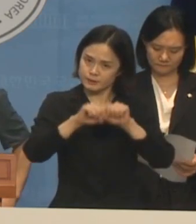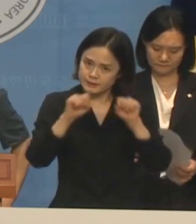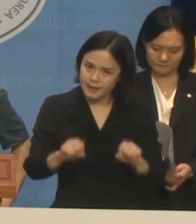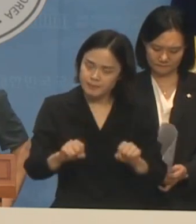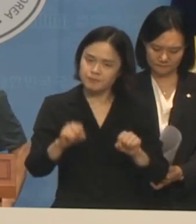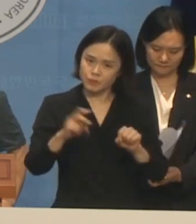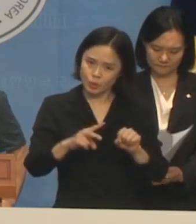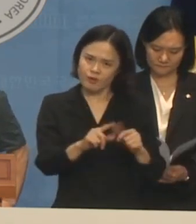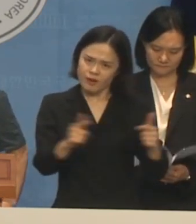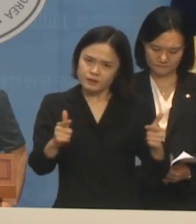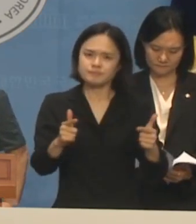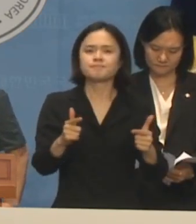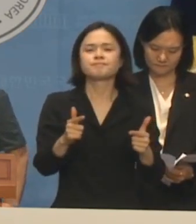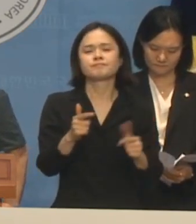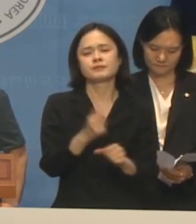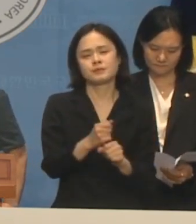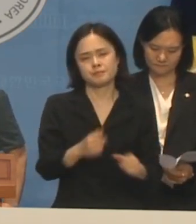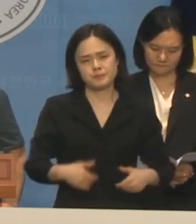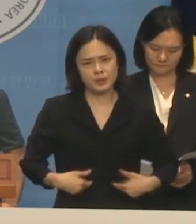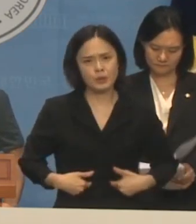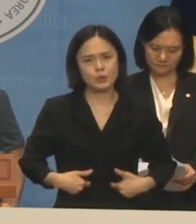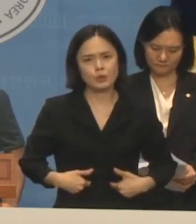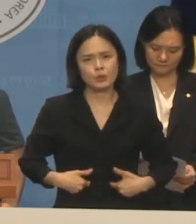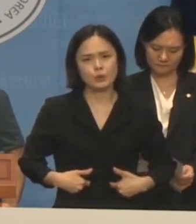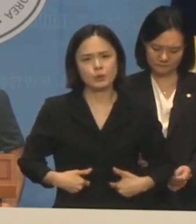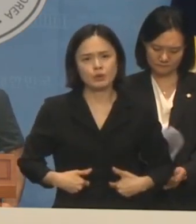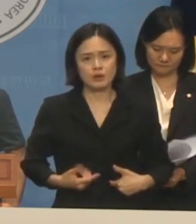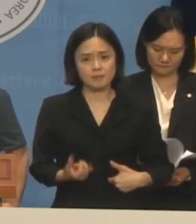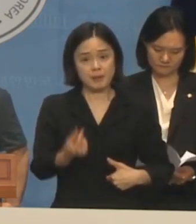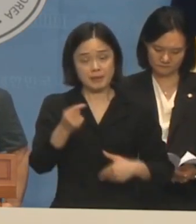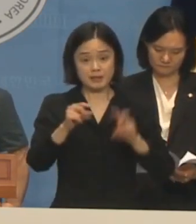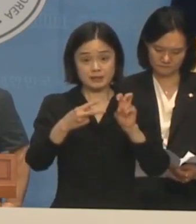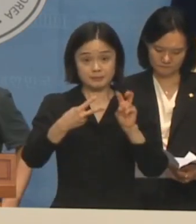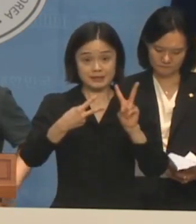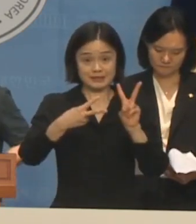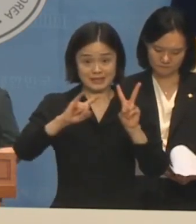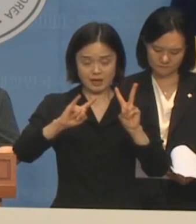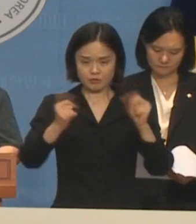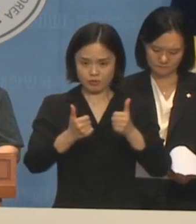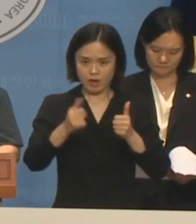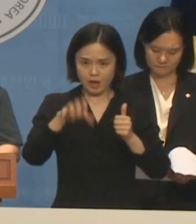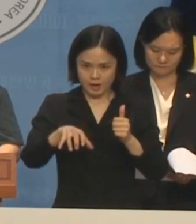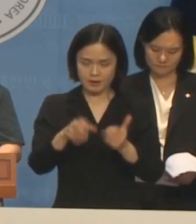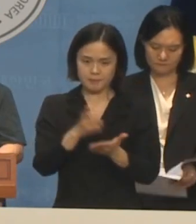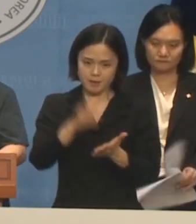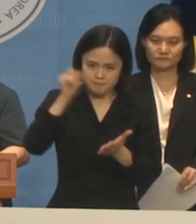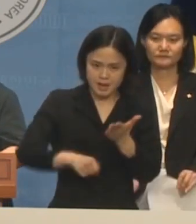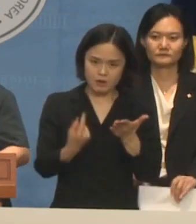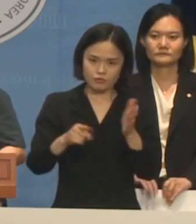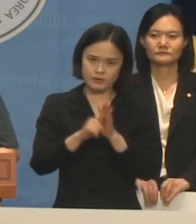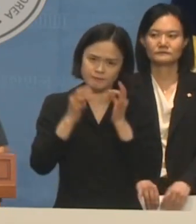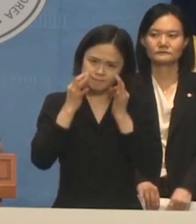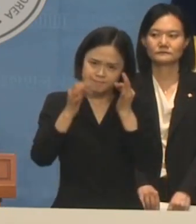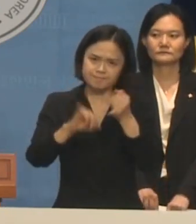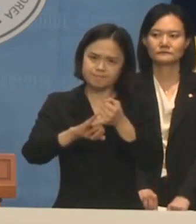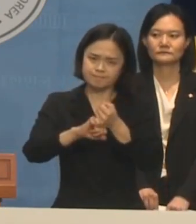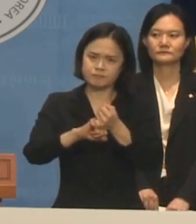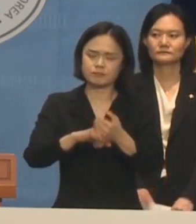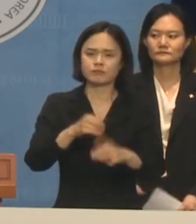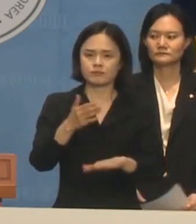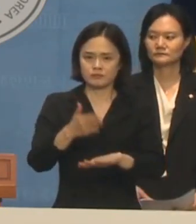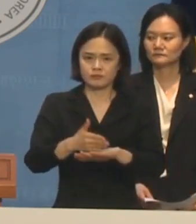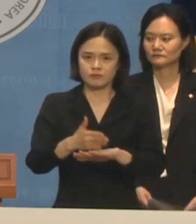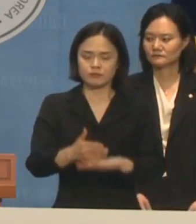국회에서 신속하게 공공의대 설치법이 제정될 수 있도록 최선의 노력을 다하겠습니다. 감사합니다.